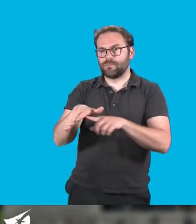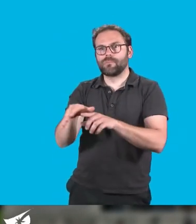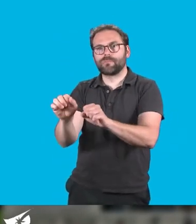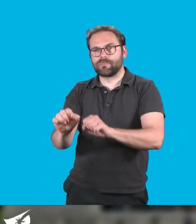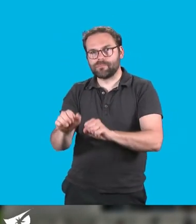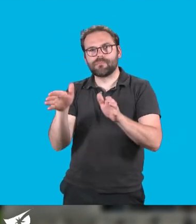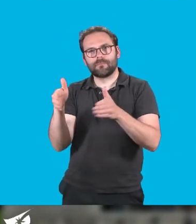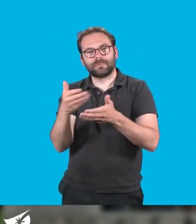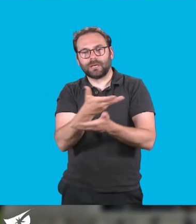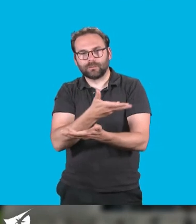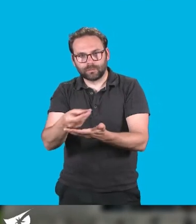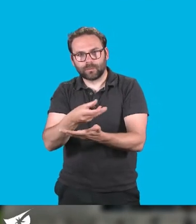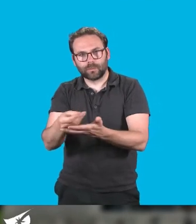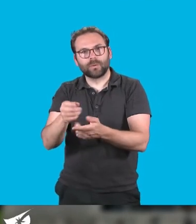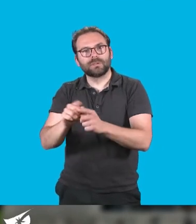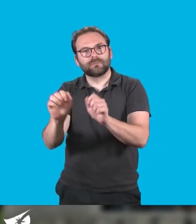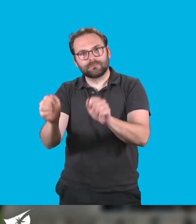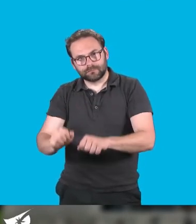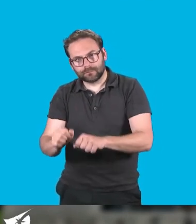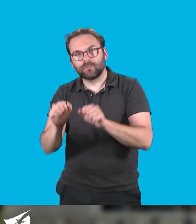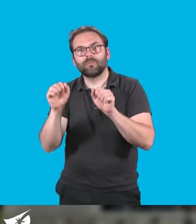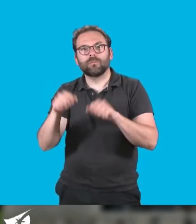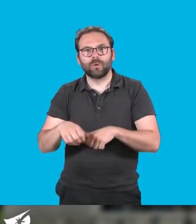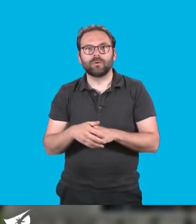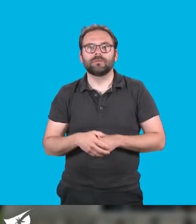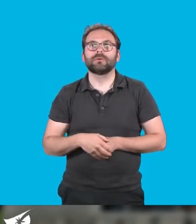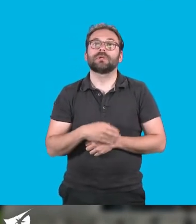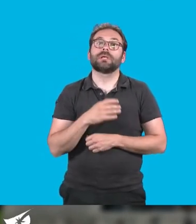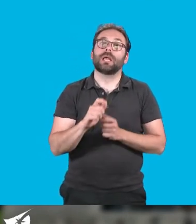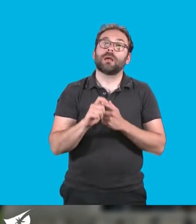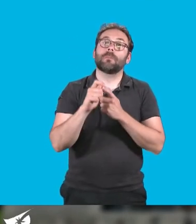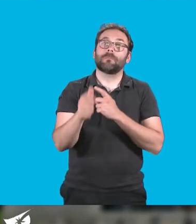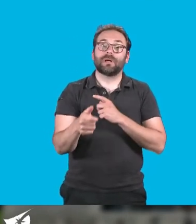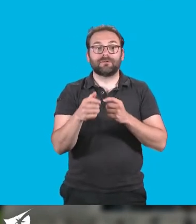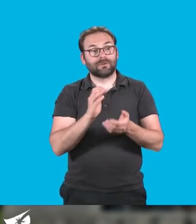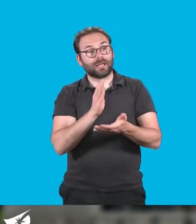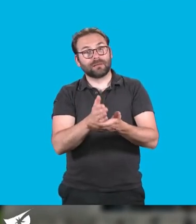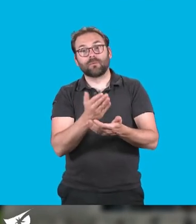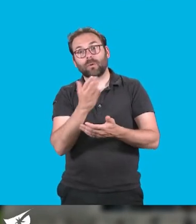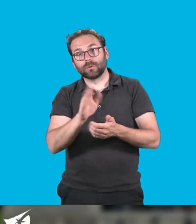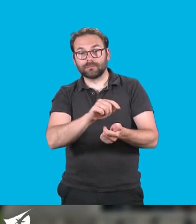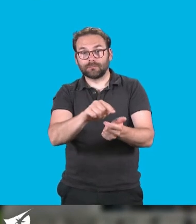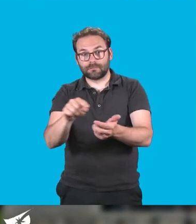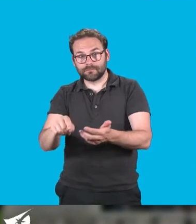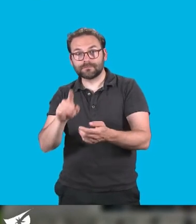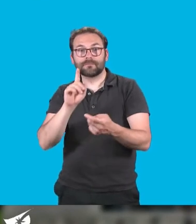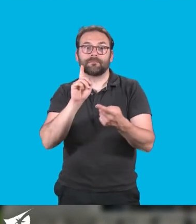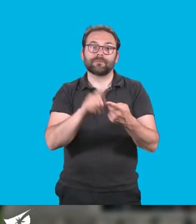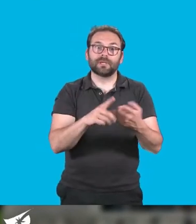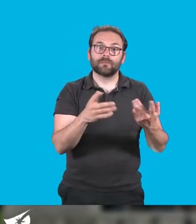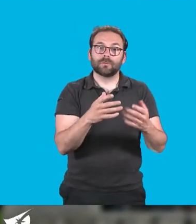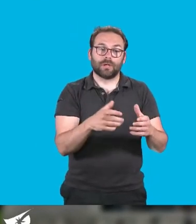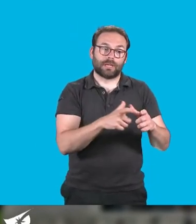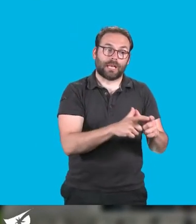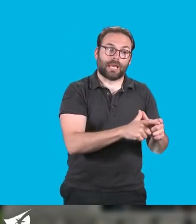la collecte et le traitement. Et puis vous voyez décliner ensuite les autres interventions qu'il concerne soit des extensions ou